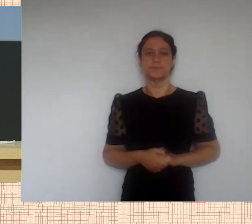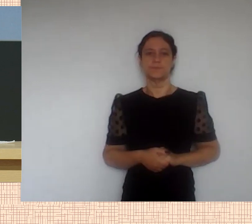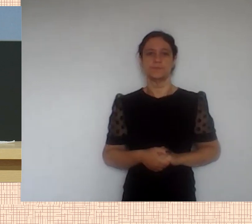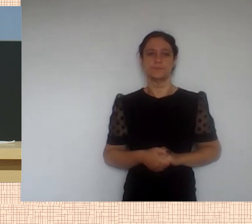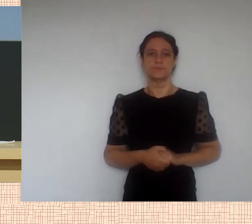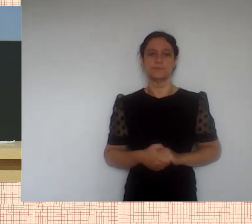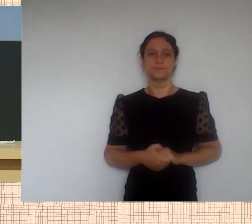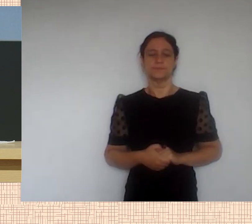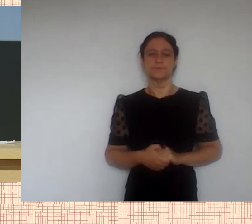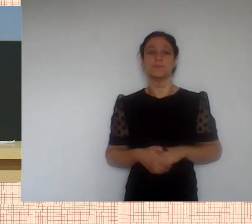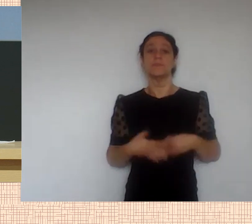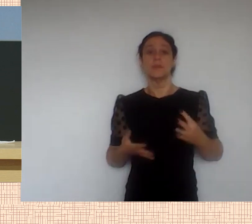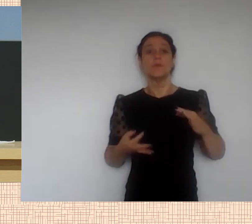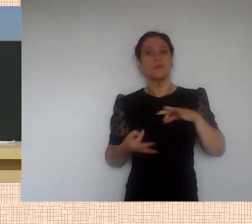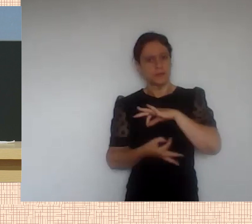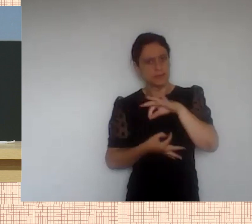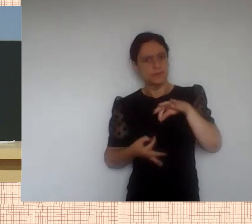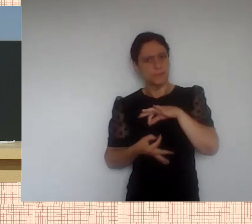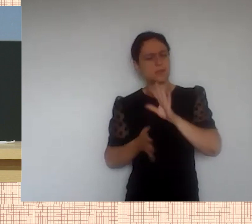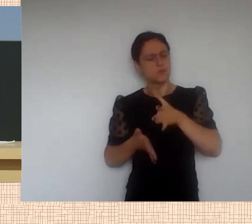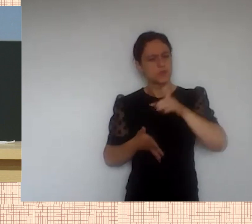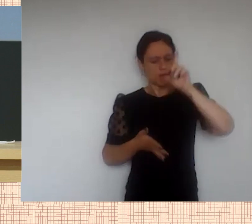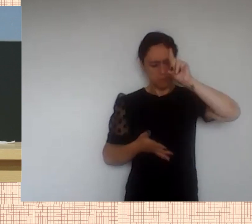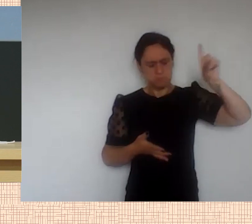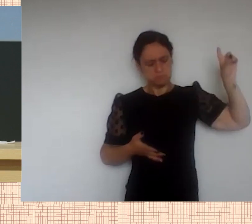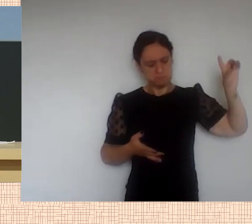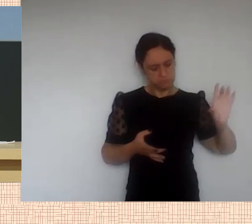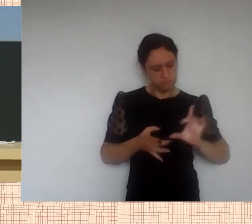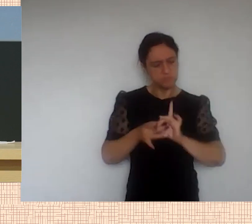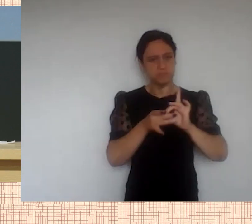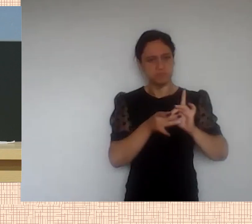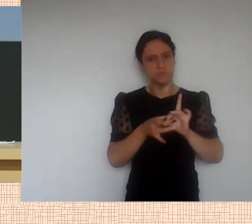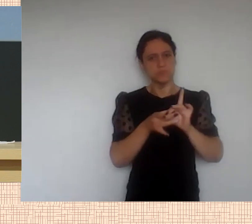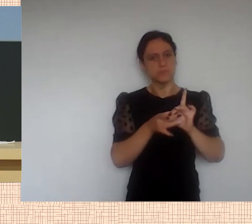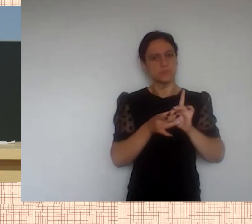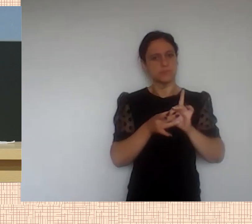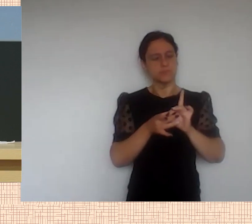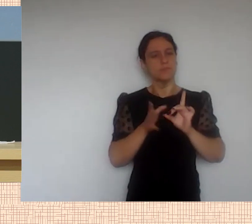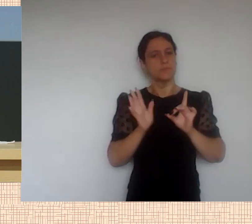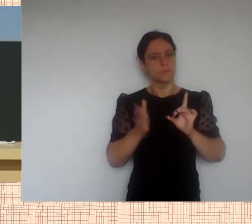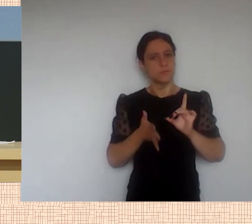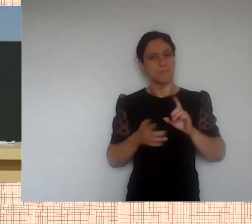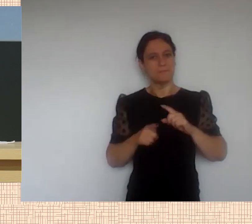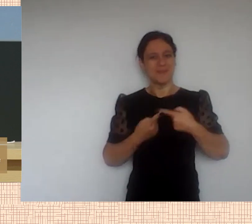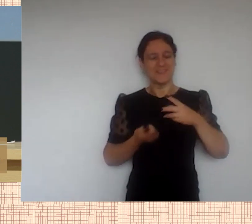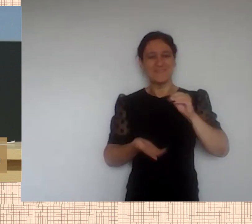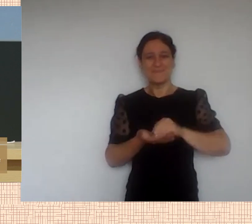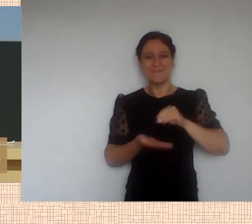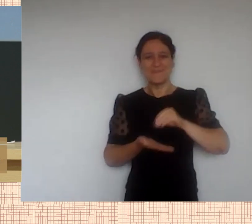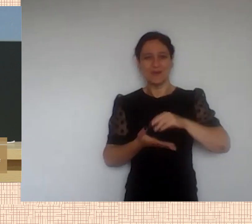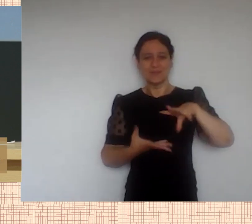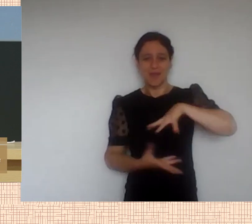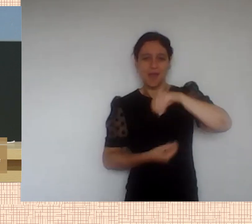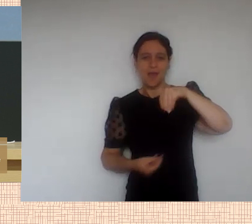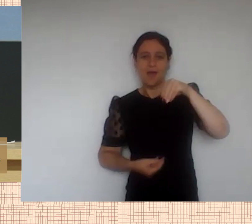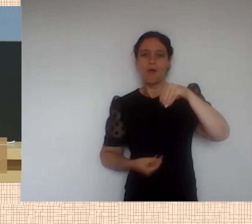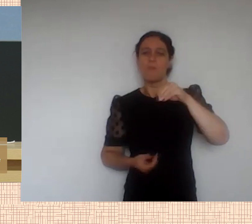O Espírito já está comunicado com Deus, mas a